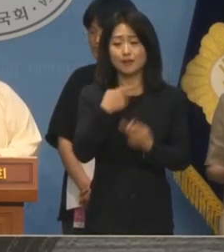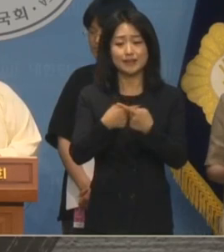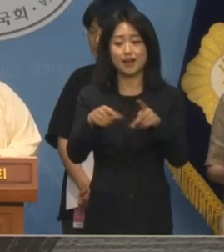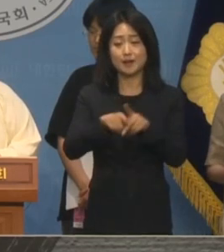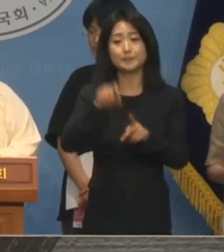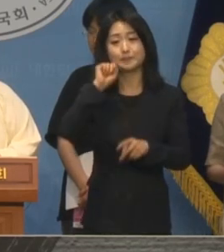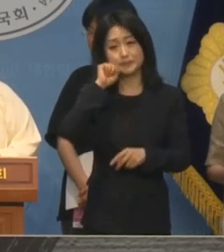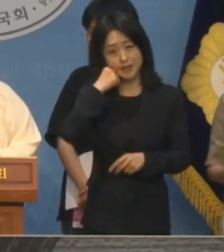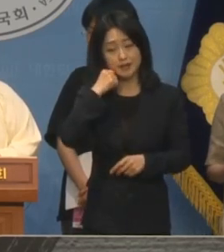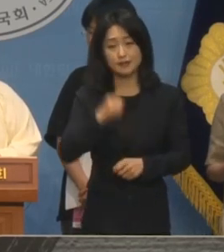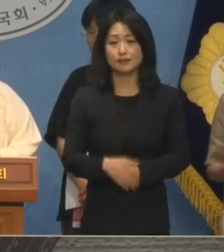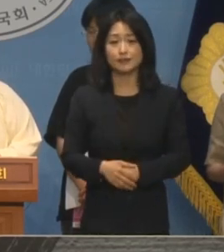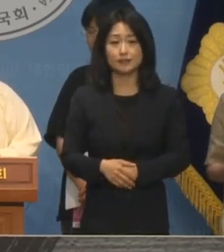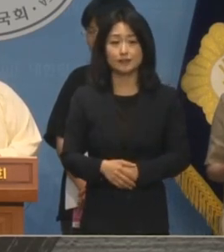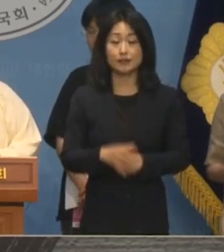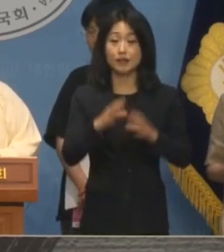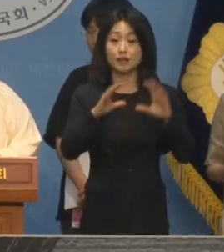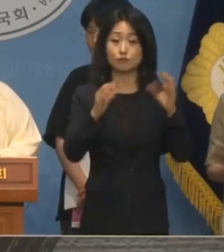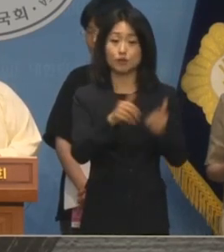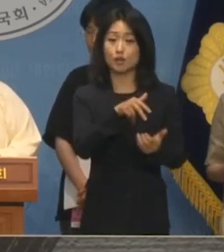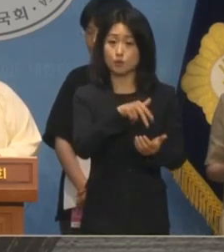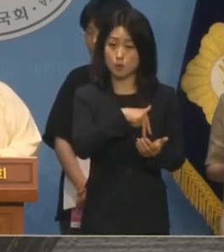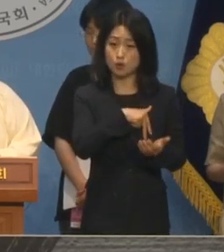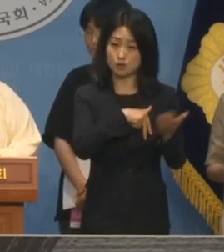수가 없습니다.